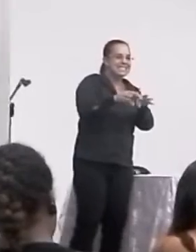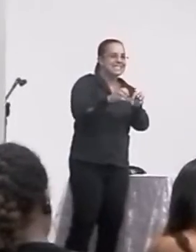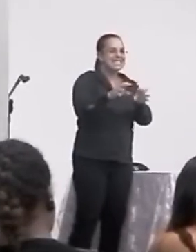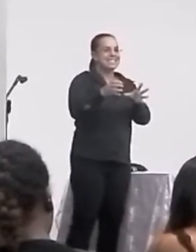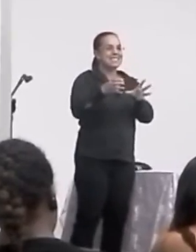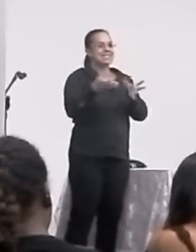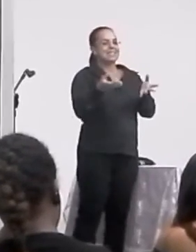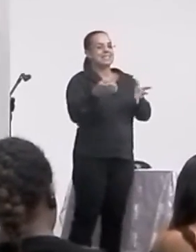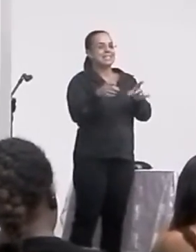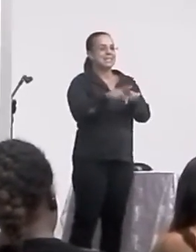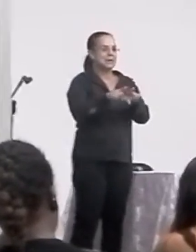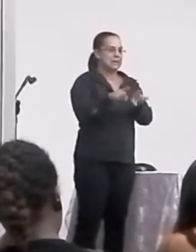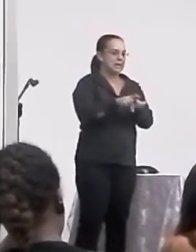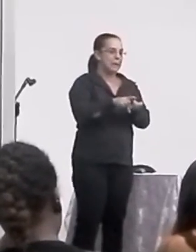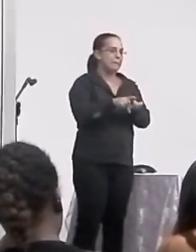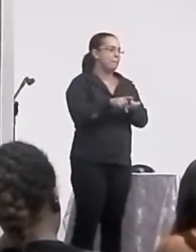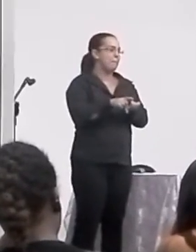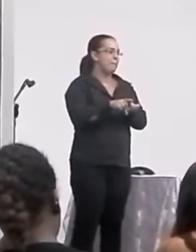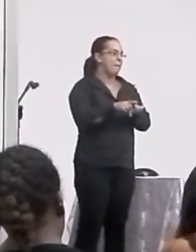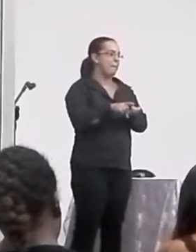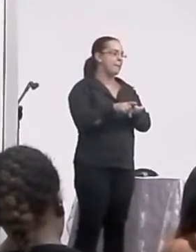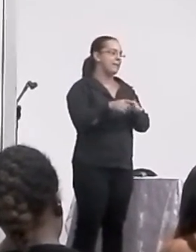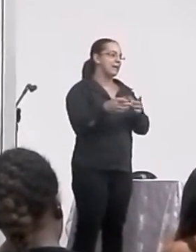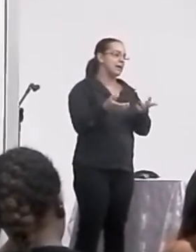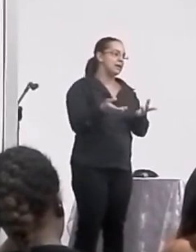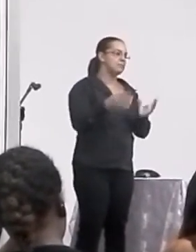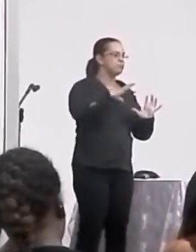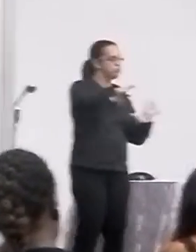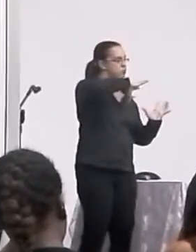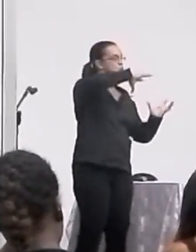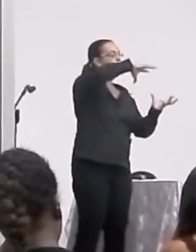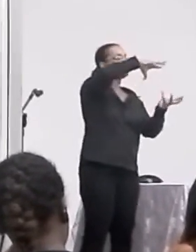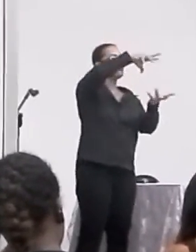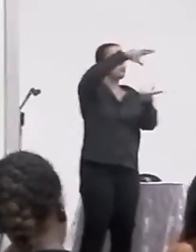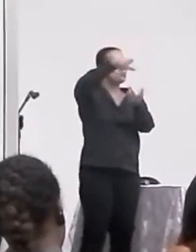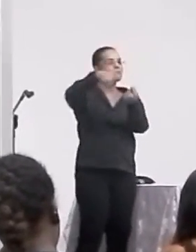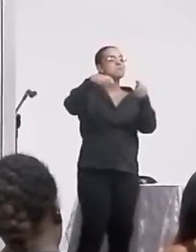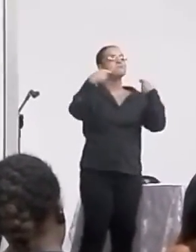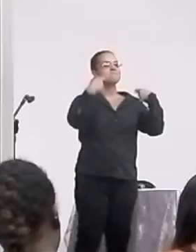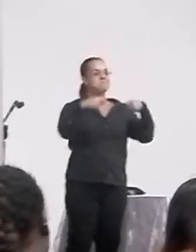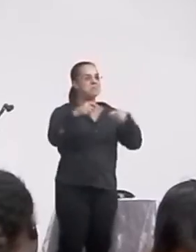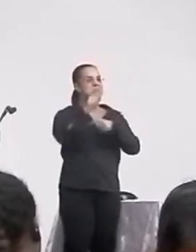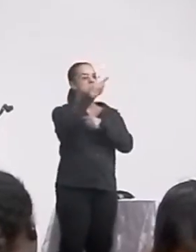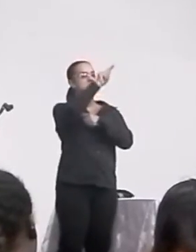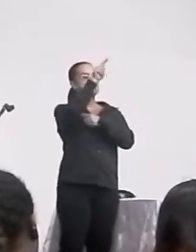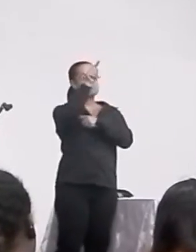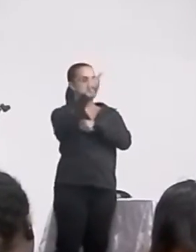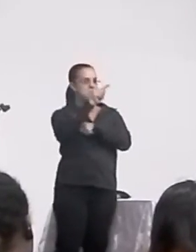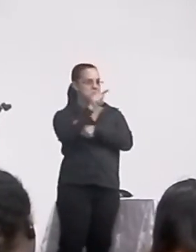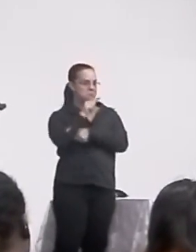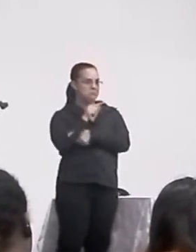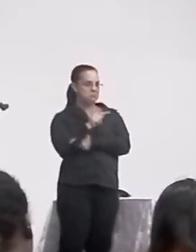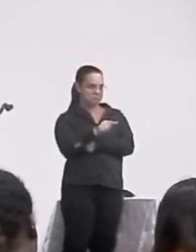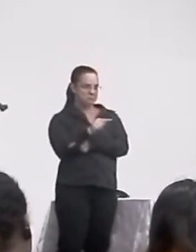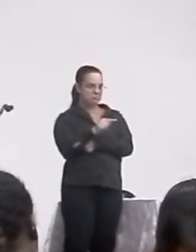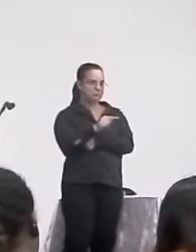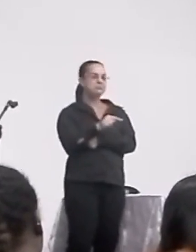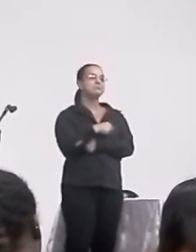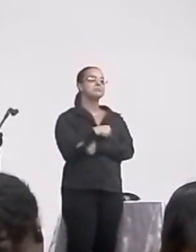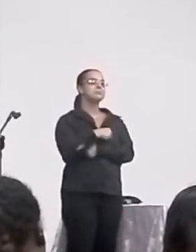mundo, de fazer aquele mundo mais complexo que a gente não tinha. Então, Então, parabéns,